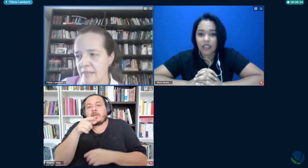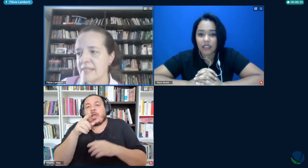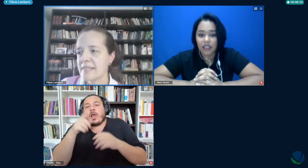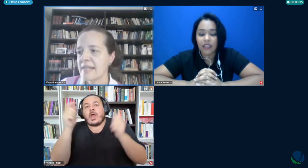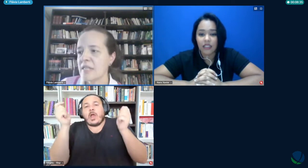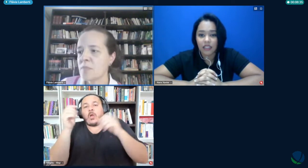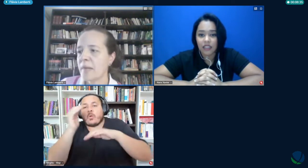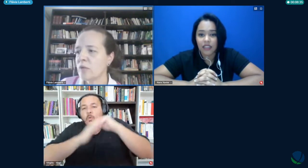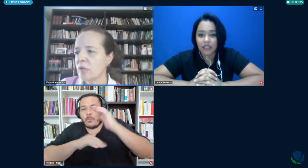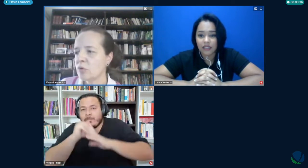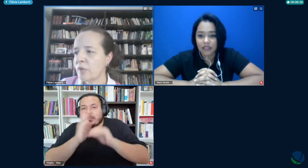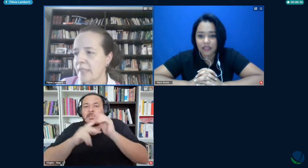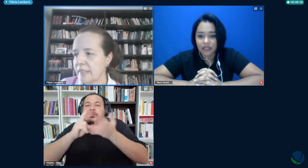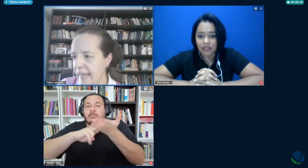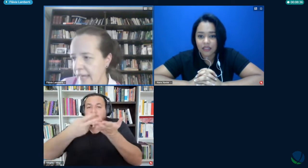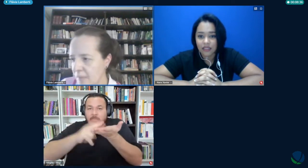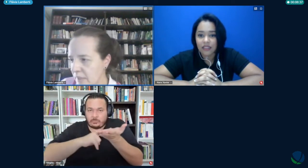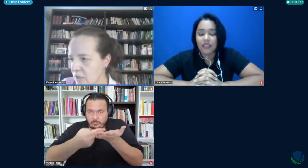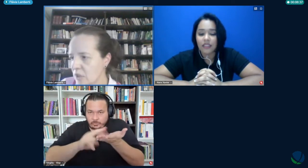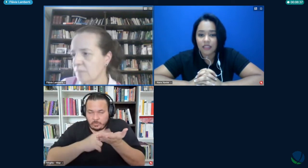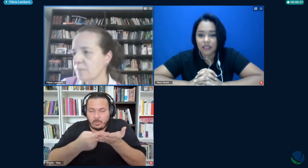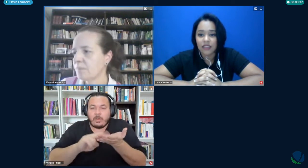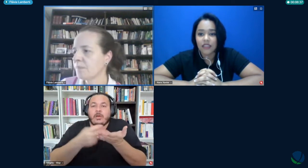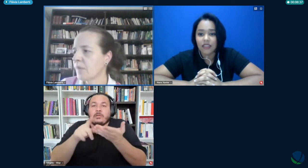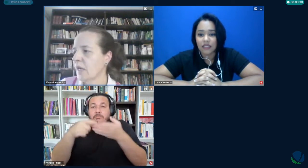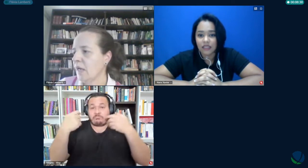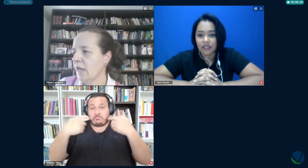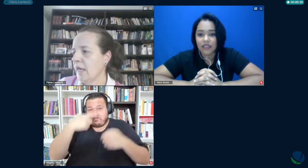tradutórias necessárias para o tradutor intérprete